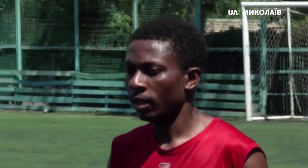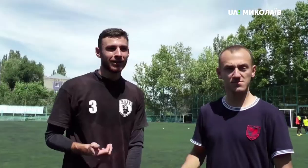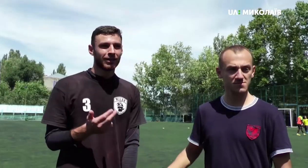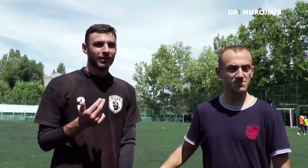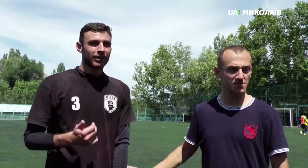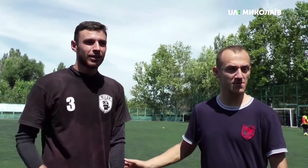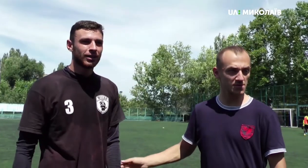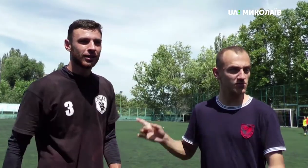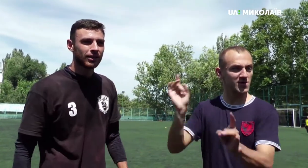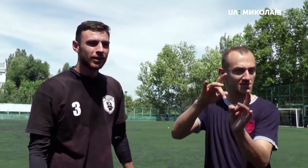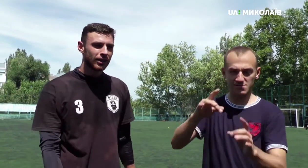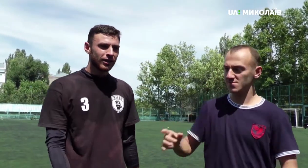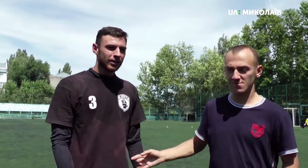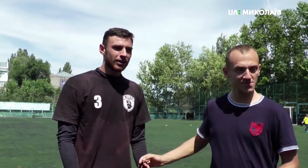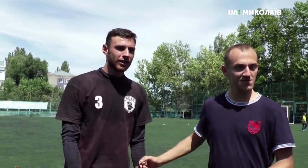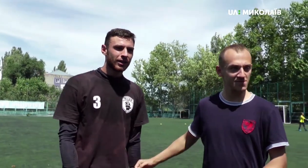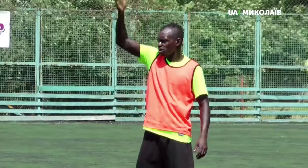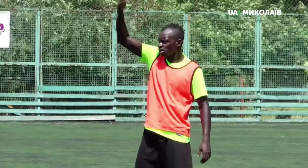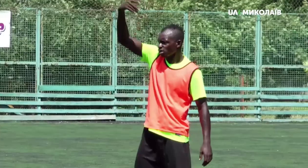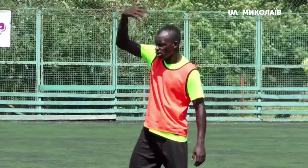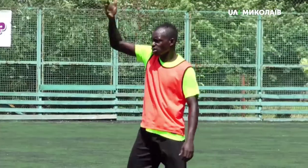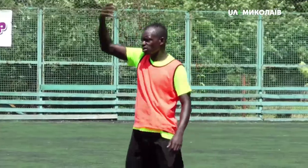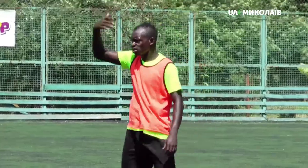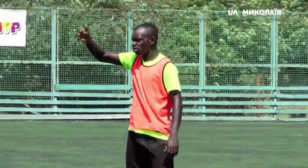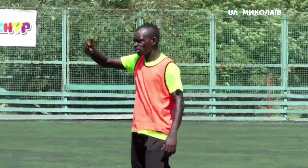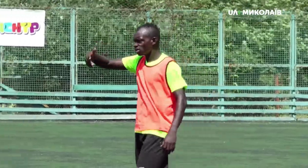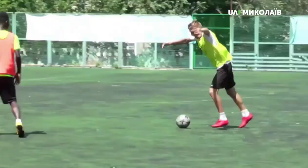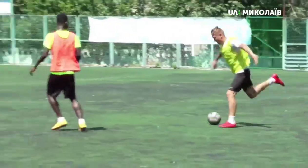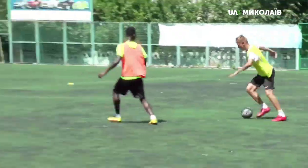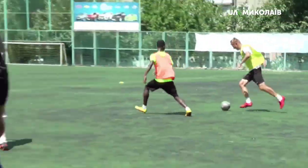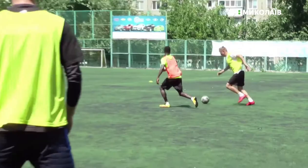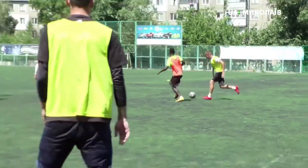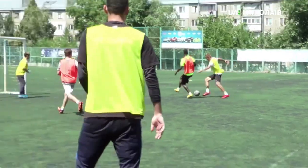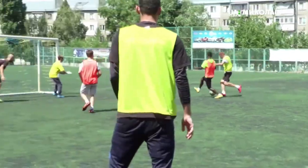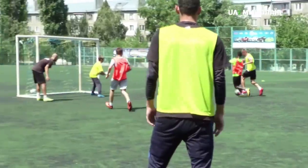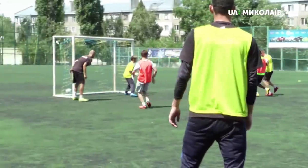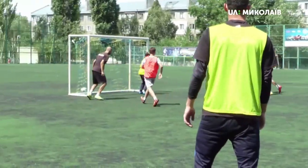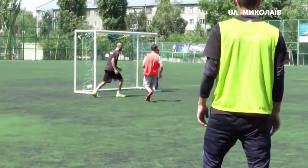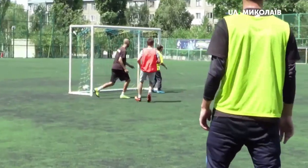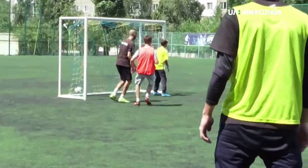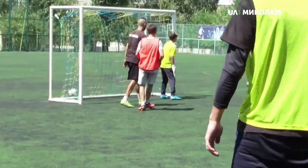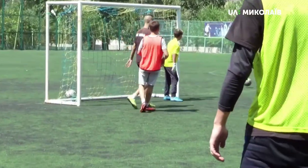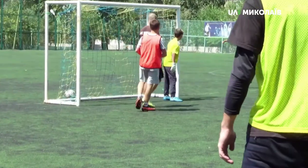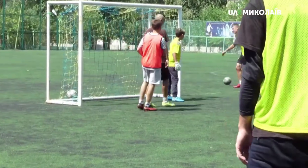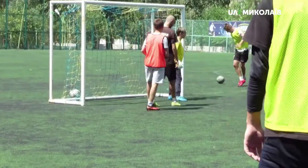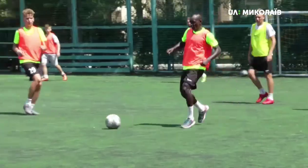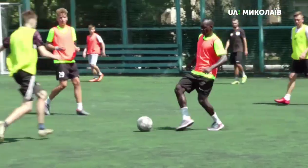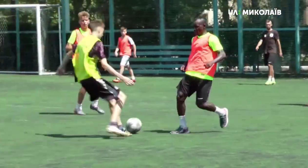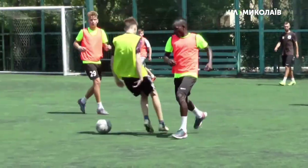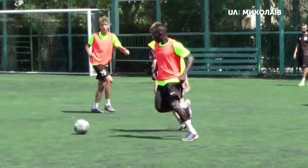Ці хлопці знайшли свій шлях в житті. Вони долали непорозуміння і досягали успіху, бо працювали над собою. А ще, мабуть, і